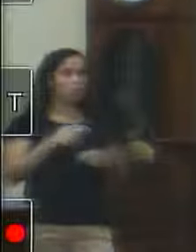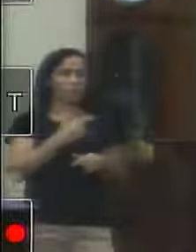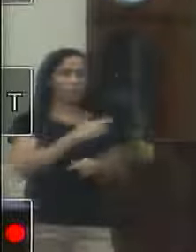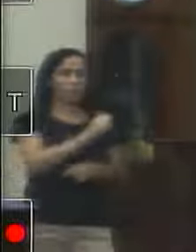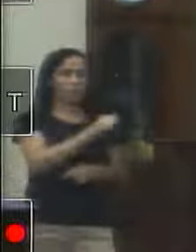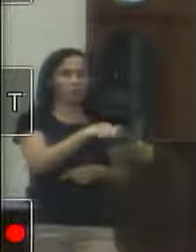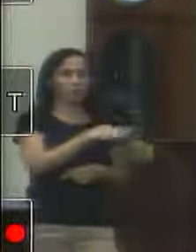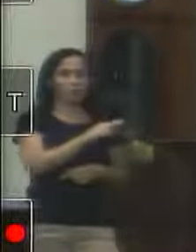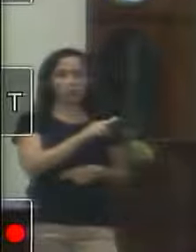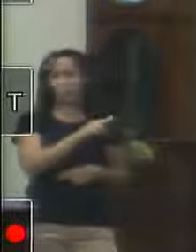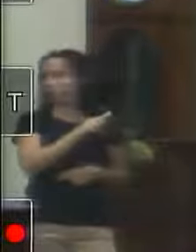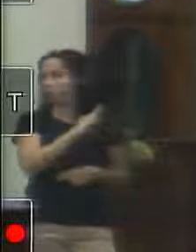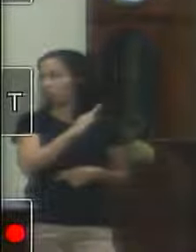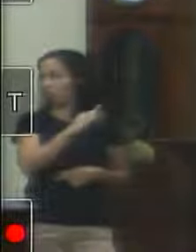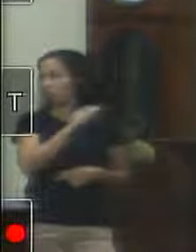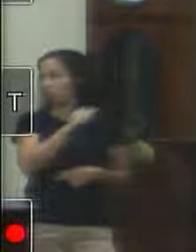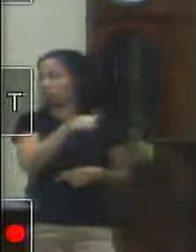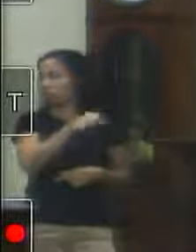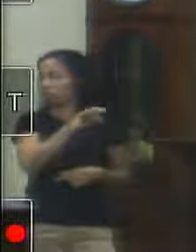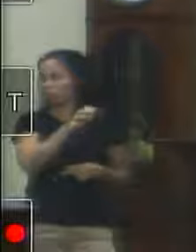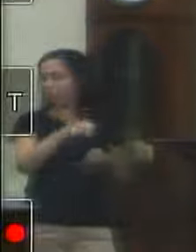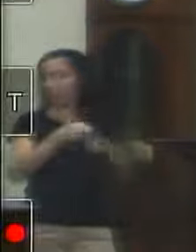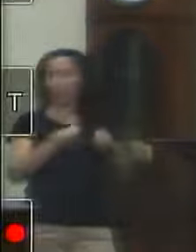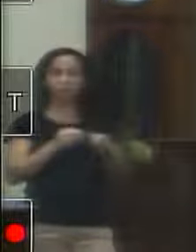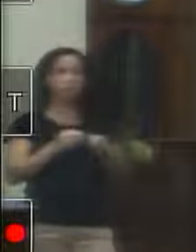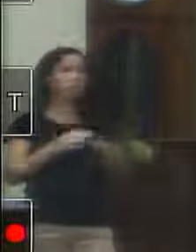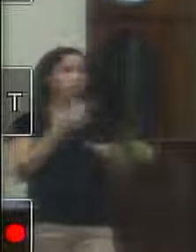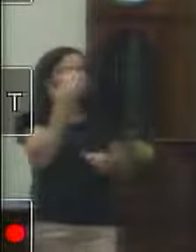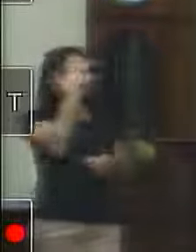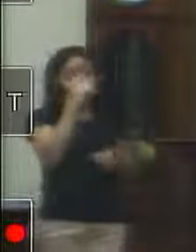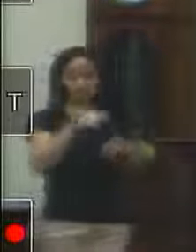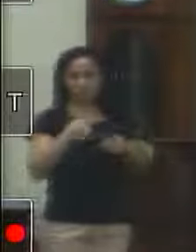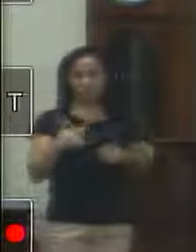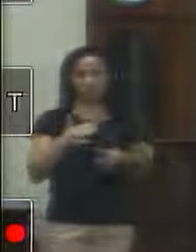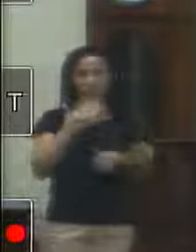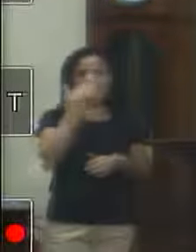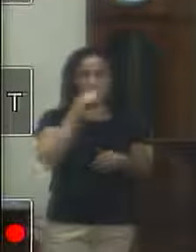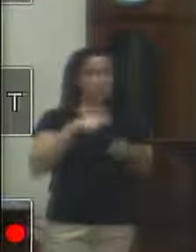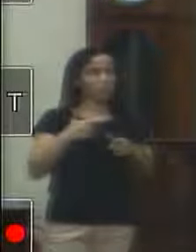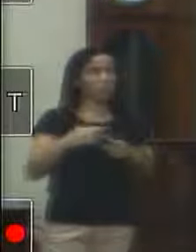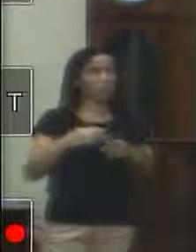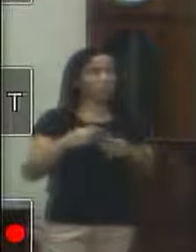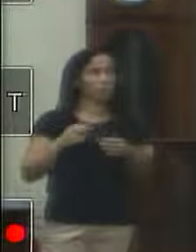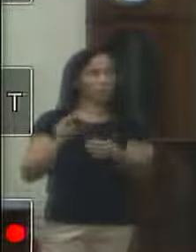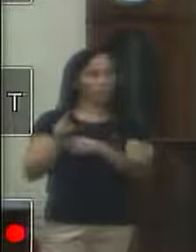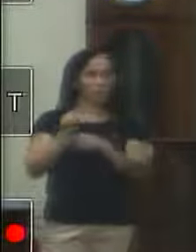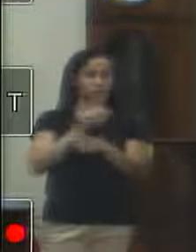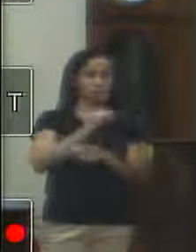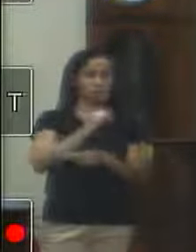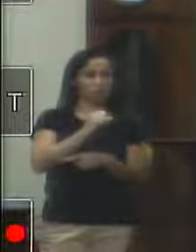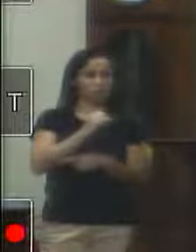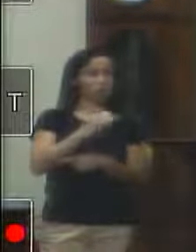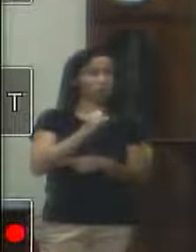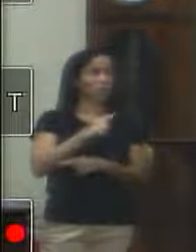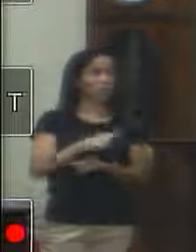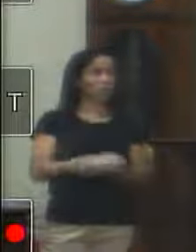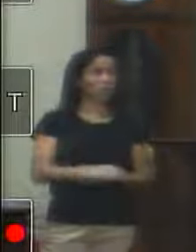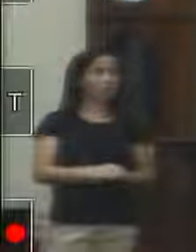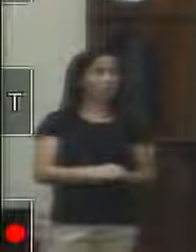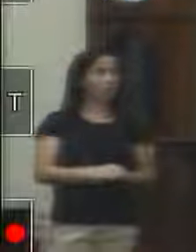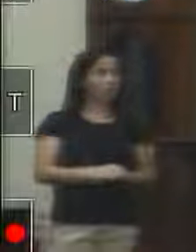em Parapeúna, porque em Parapeúna não havia carnaval. Não havendo carnaval, não havia necessidade de fiscal.